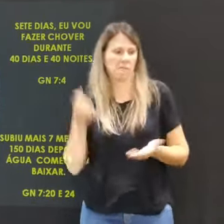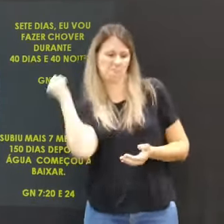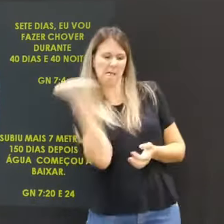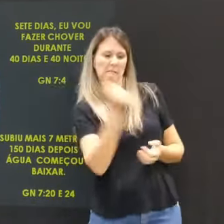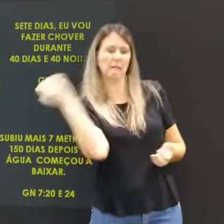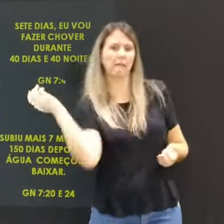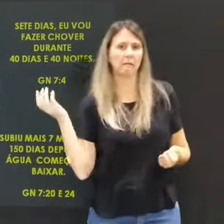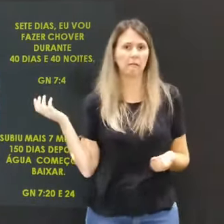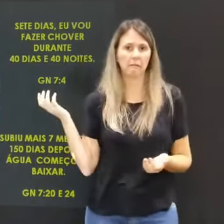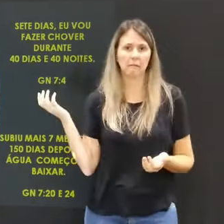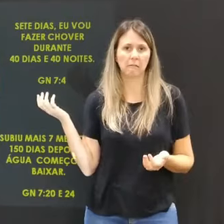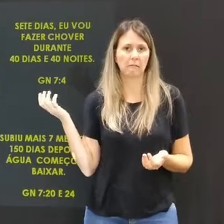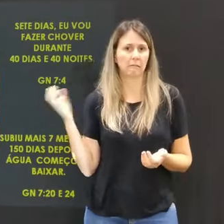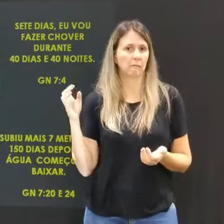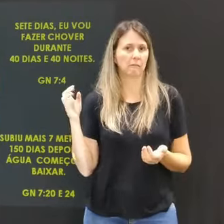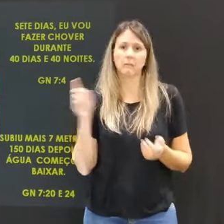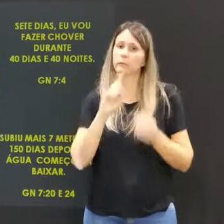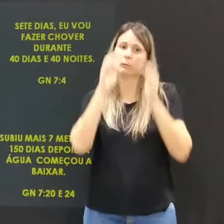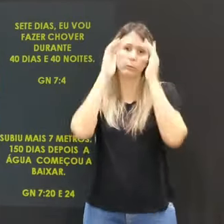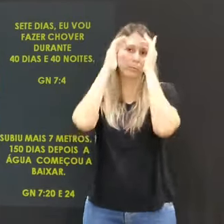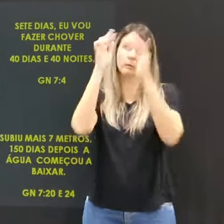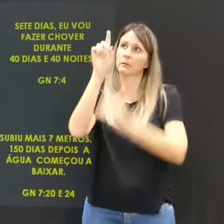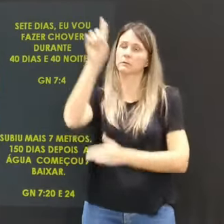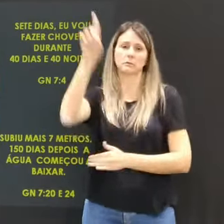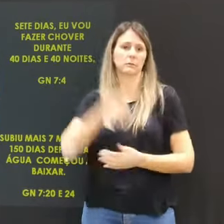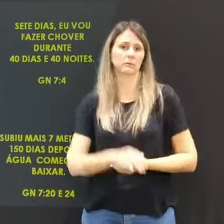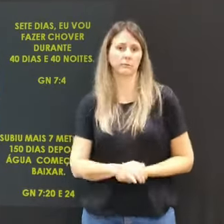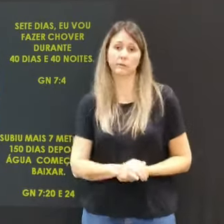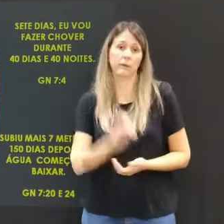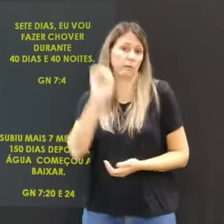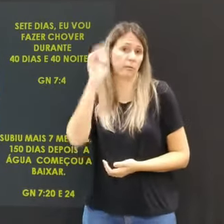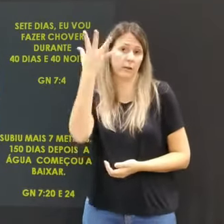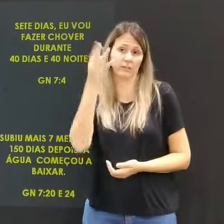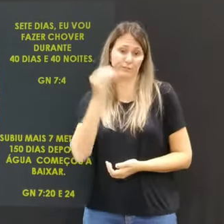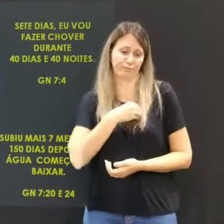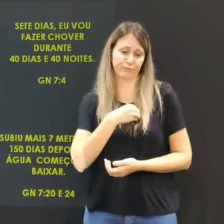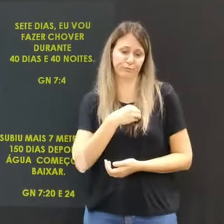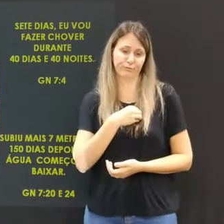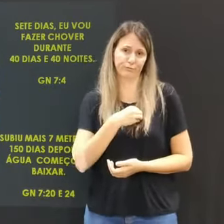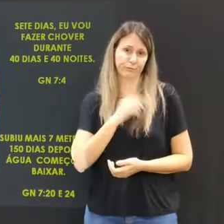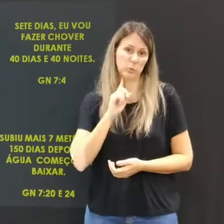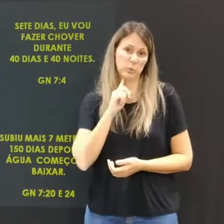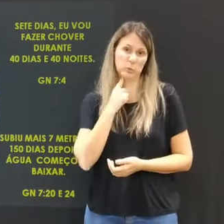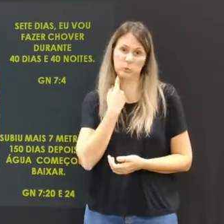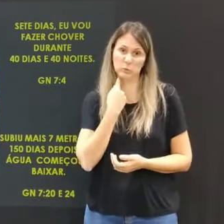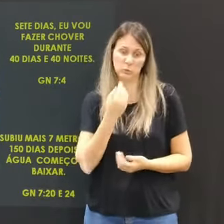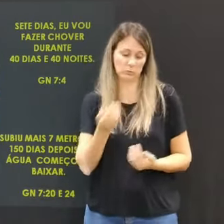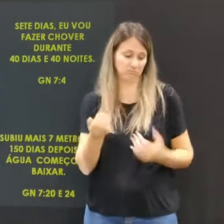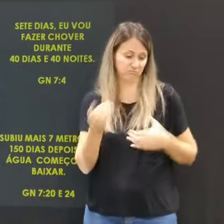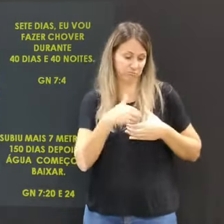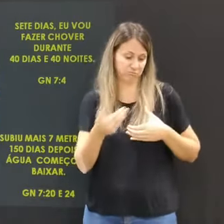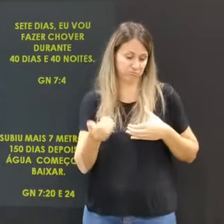roubam, matam. Não tem obediência a Deus. Isso é pecado, é sujeira,